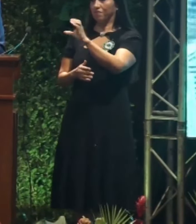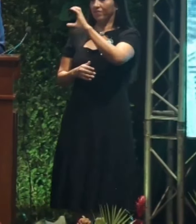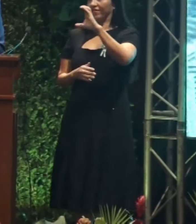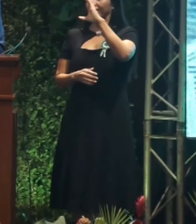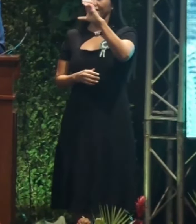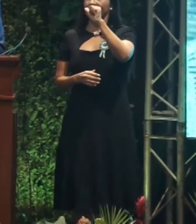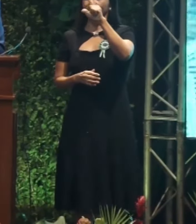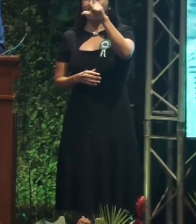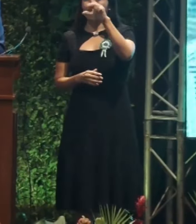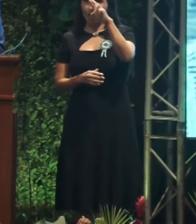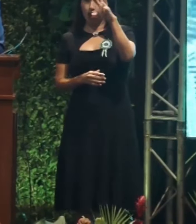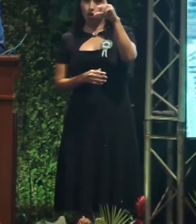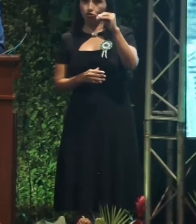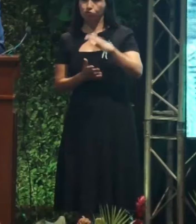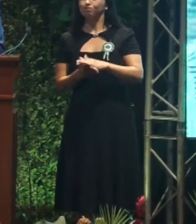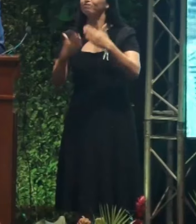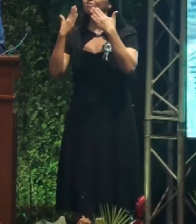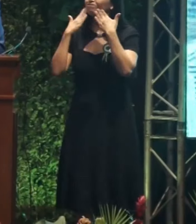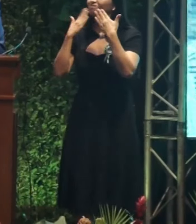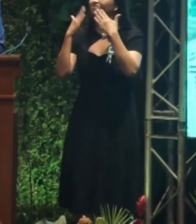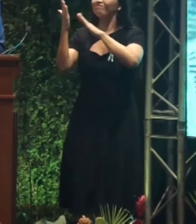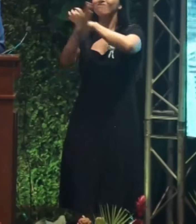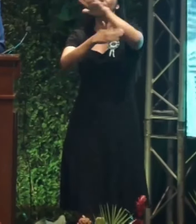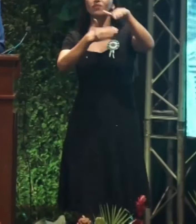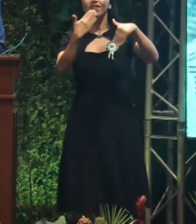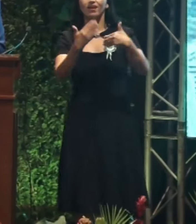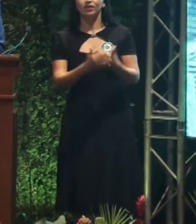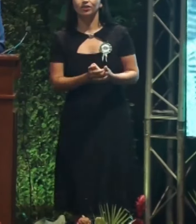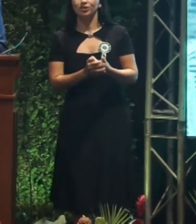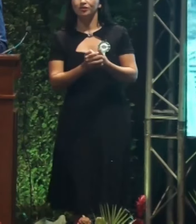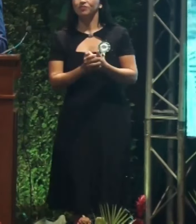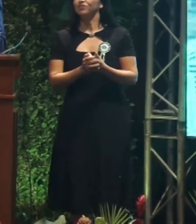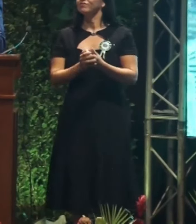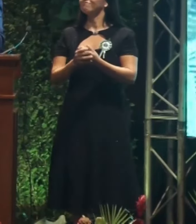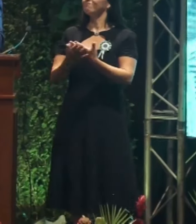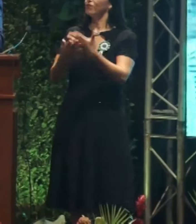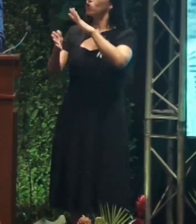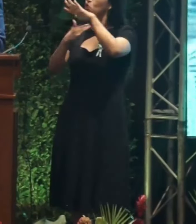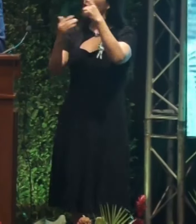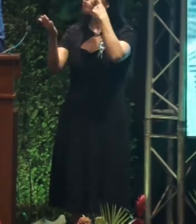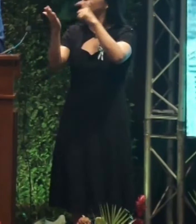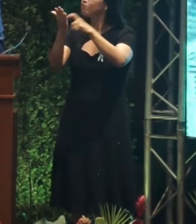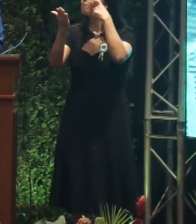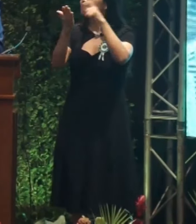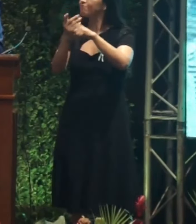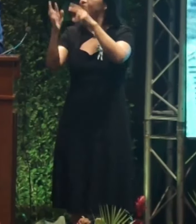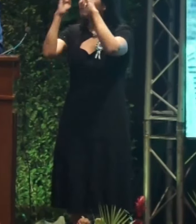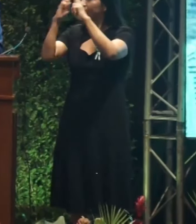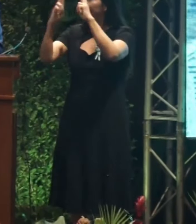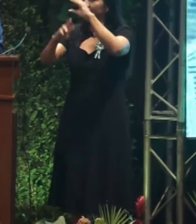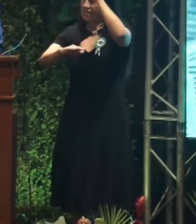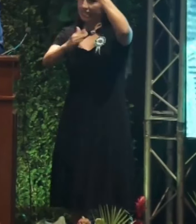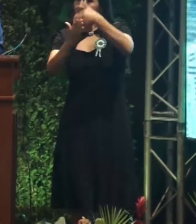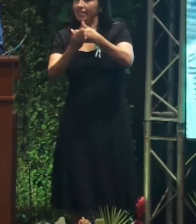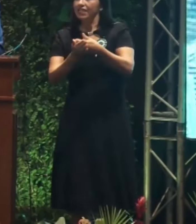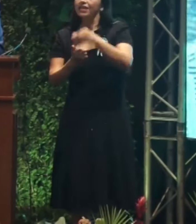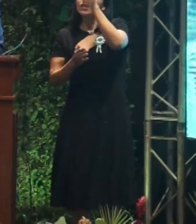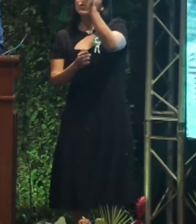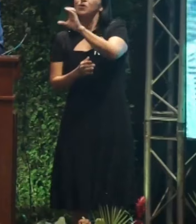Valverde. Agradecerles a todos ustedes que han sido distinguidos y a nuestro hijo